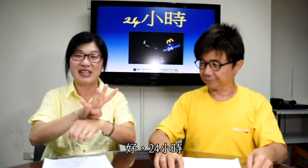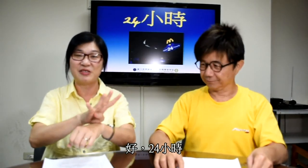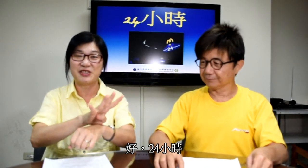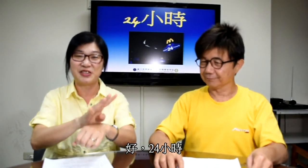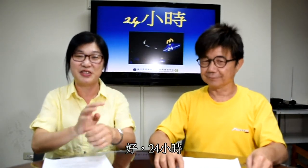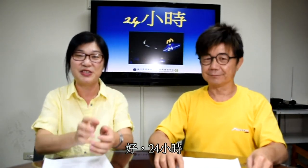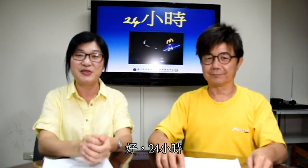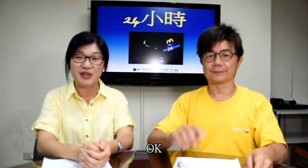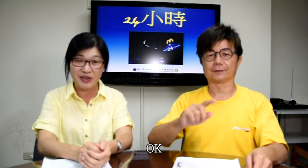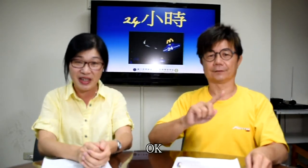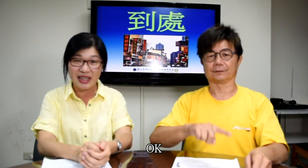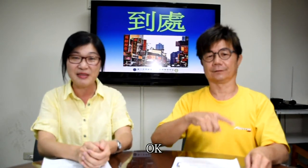24小时，OK。